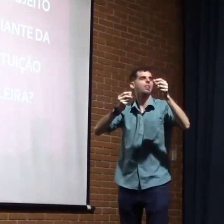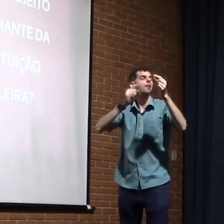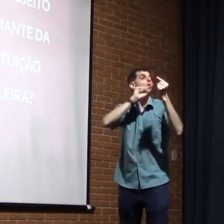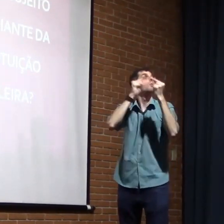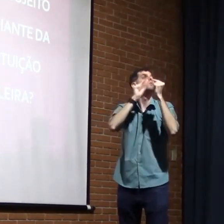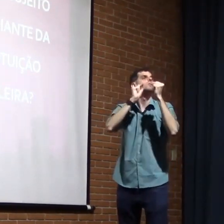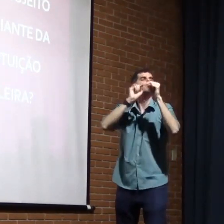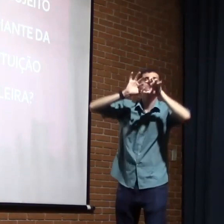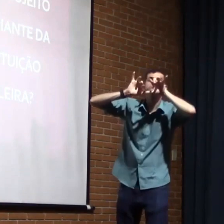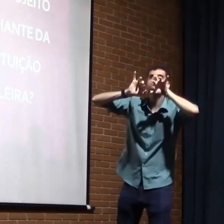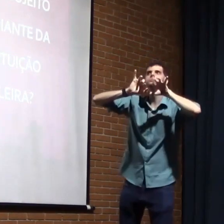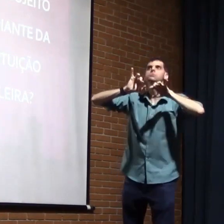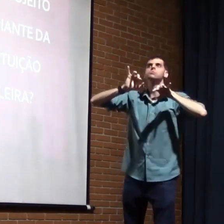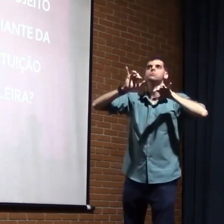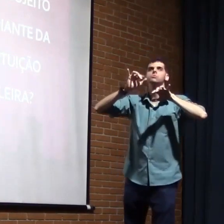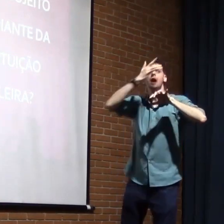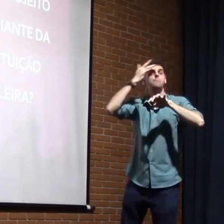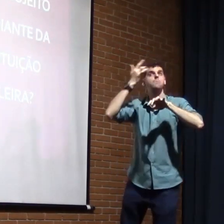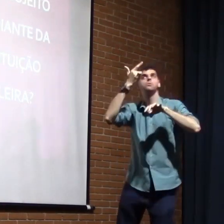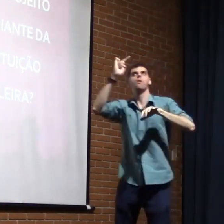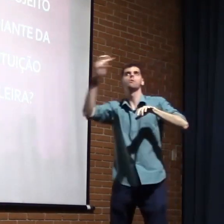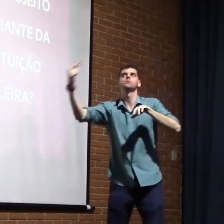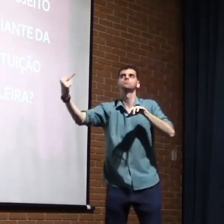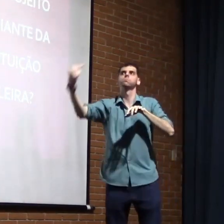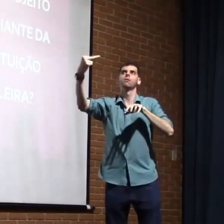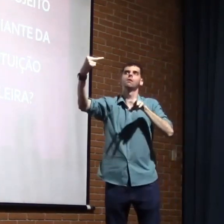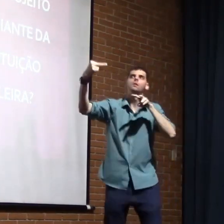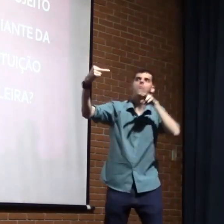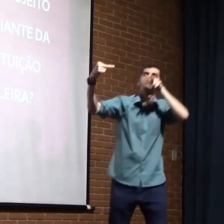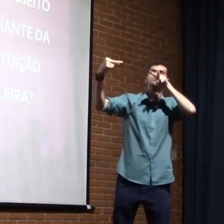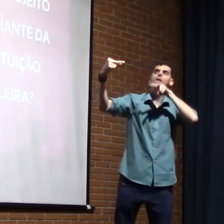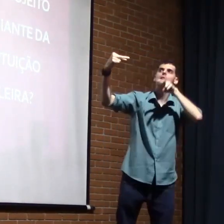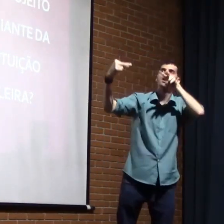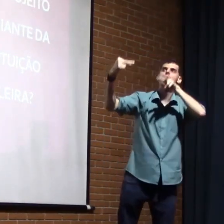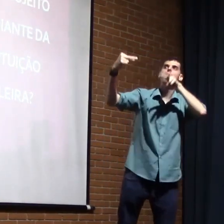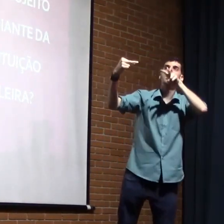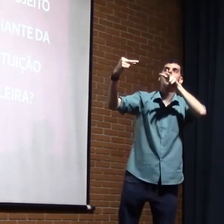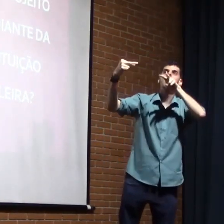pedaço por pedaço, para que consiga enxergar o outro lado, e